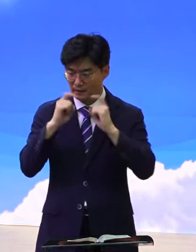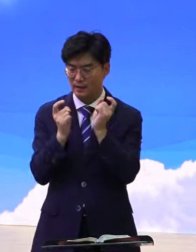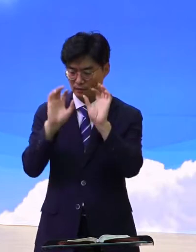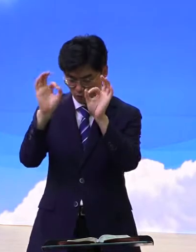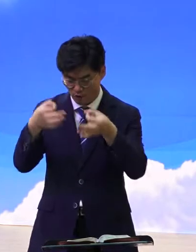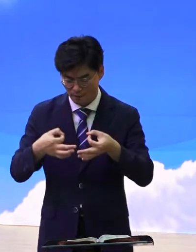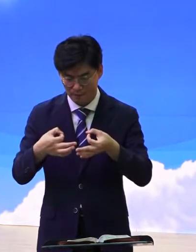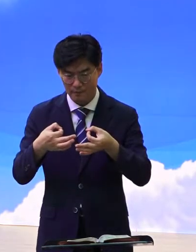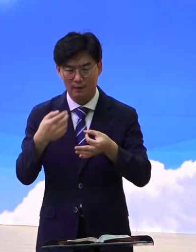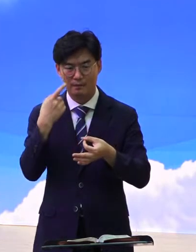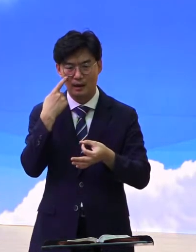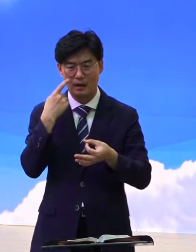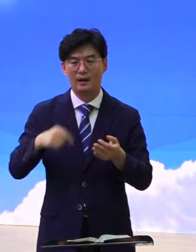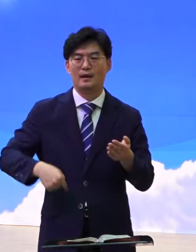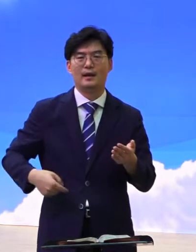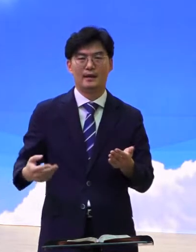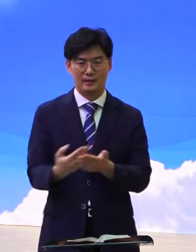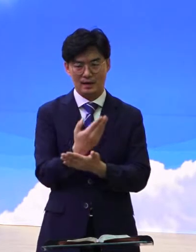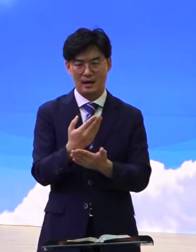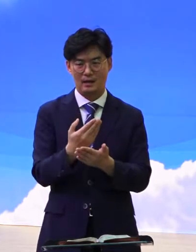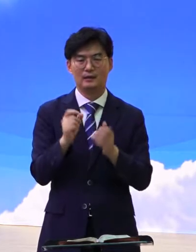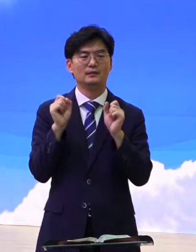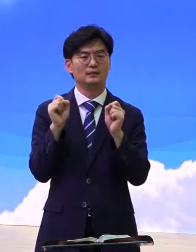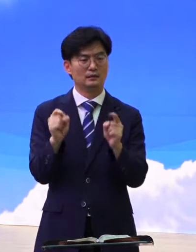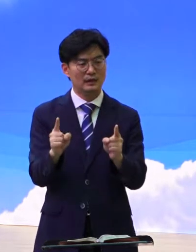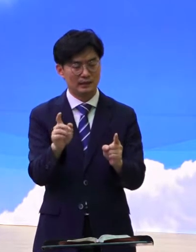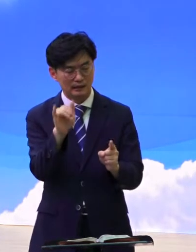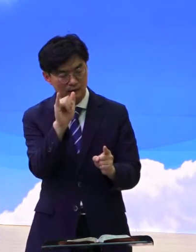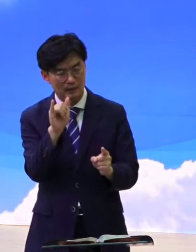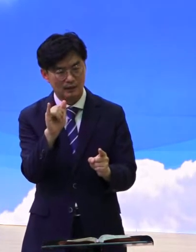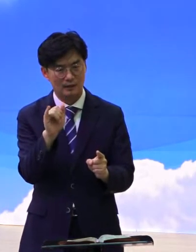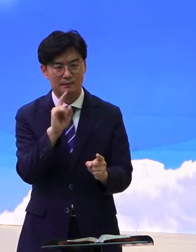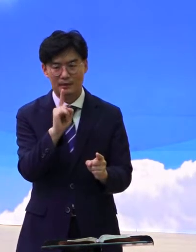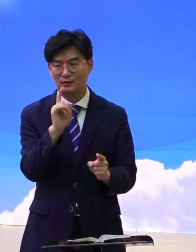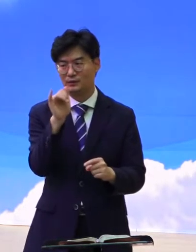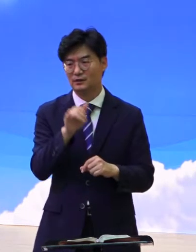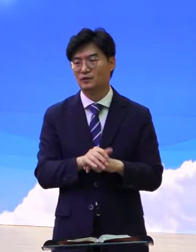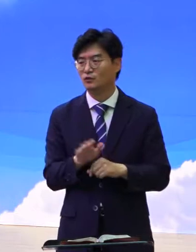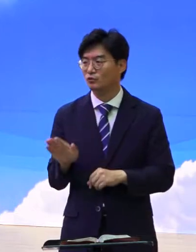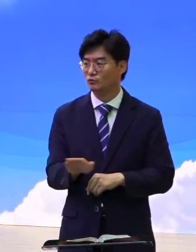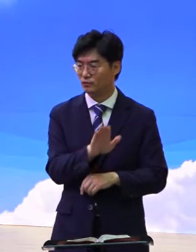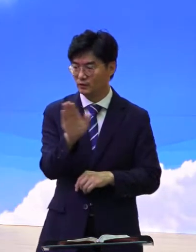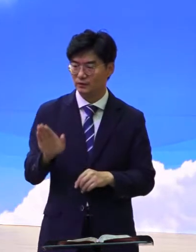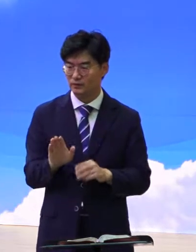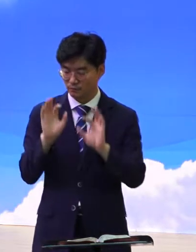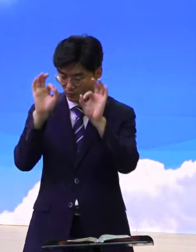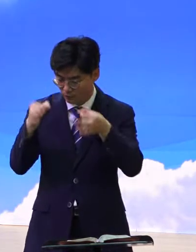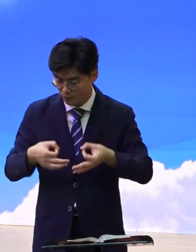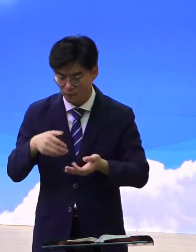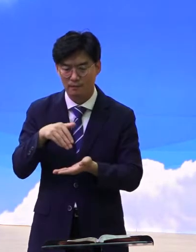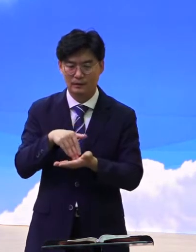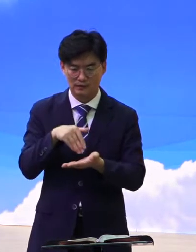하나님이 주셨다. 그렇게 우리가 생각했습니다. 그리고 사실 우리도 반성하고 하나님 앞에 조금 더